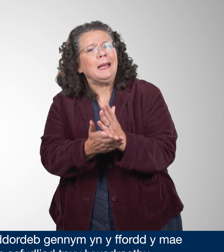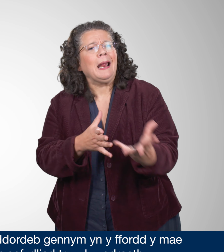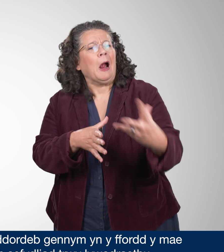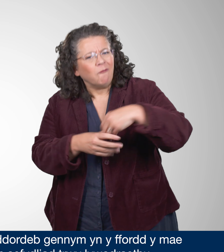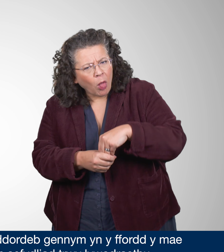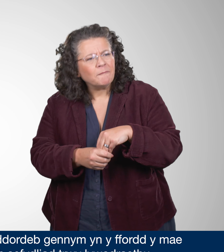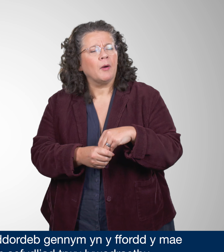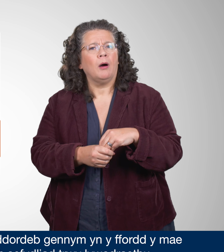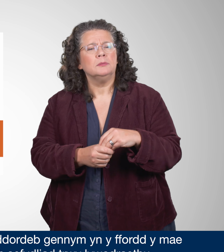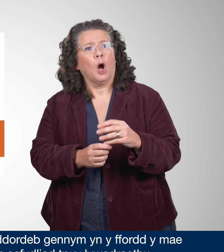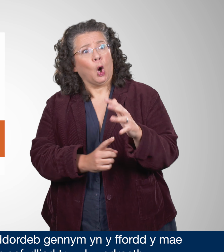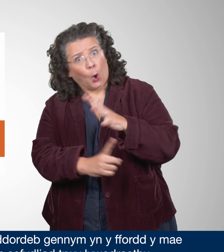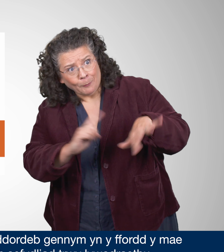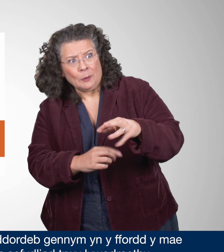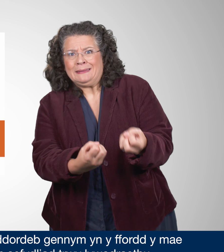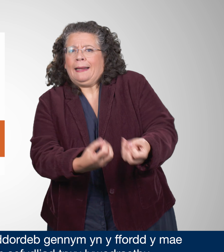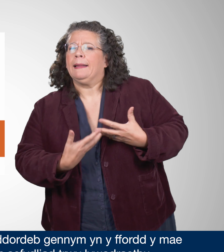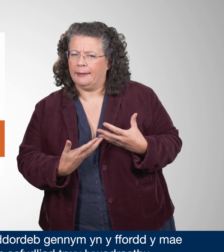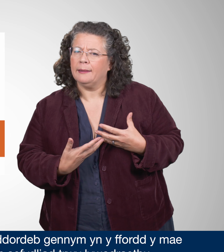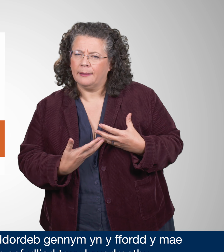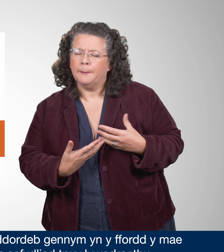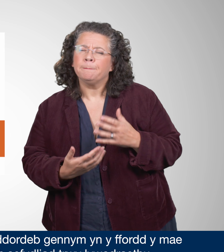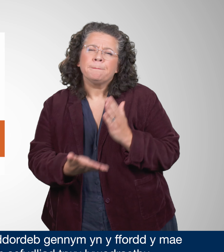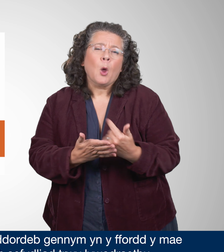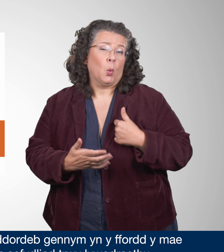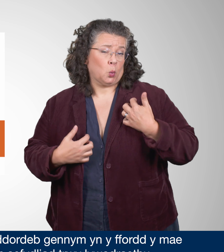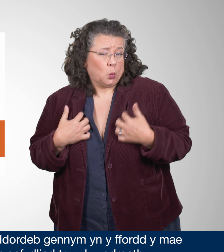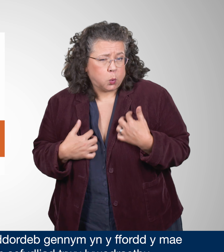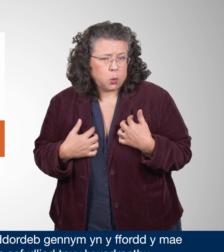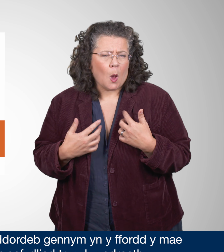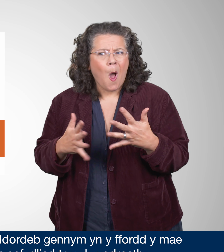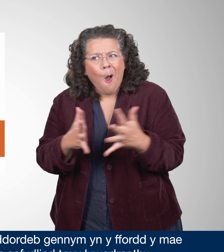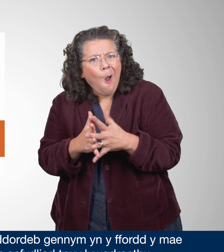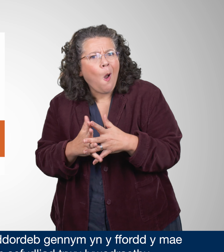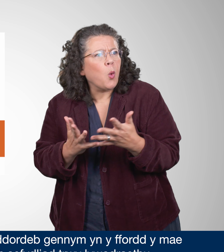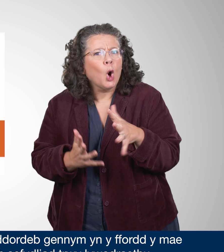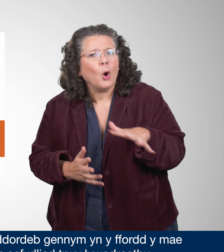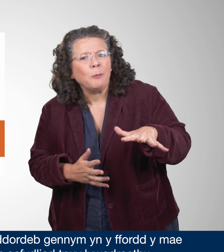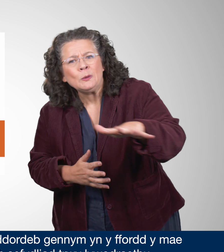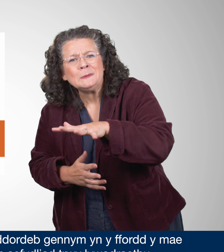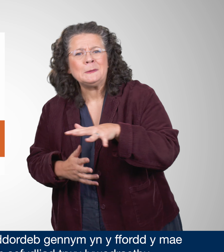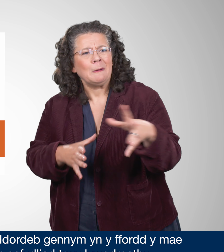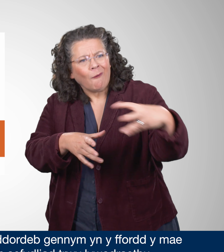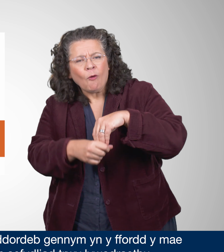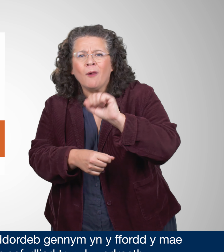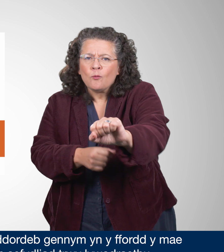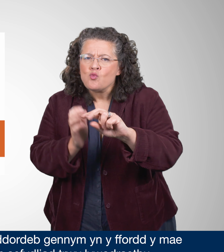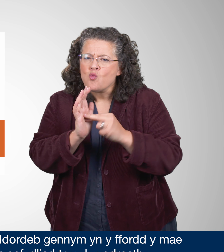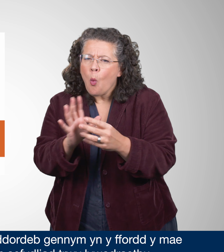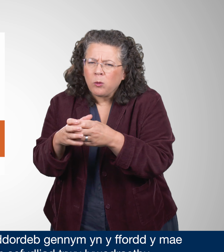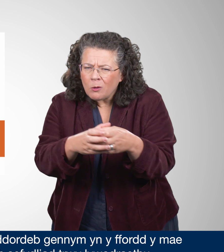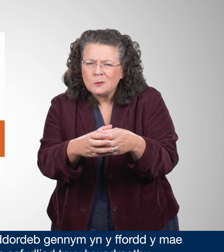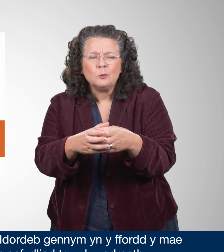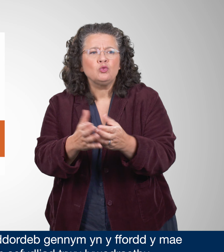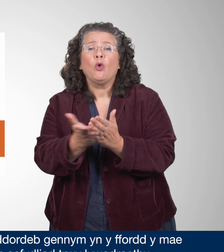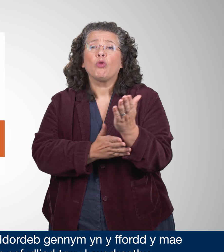Ymgysylltiad a llais y gymuned. Mae diddordeb gennym yn y ffordd y mae cymunedau'n cymryd rhan